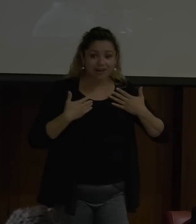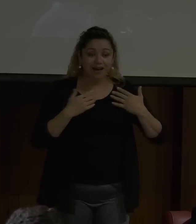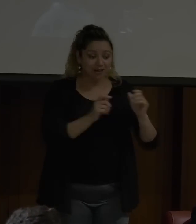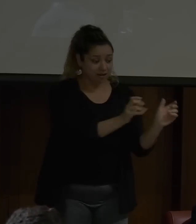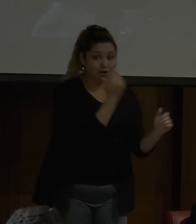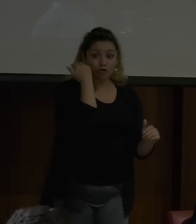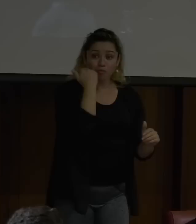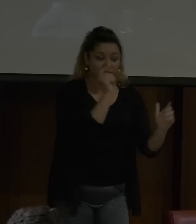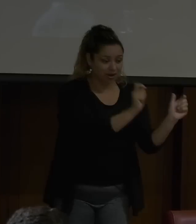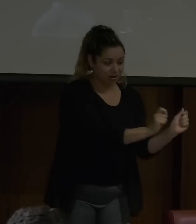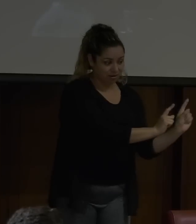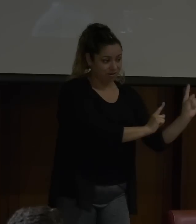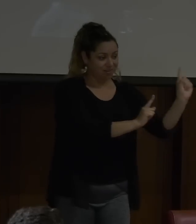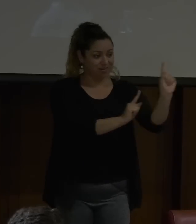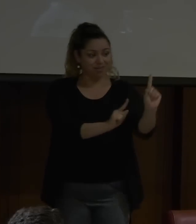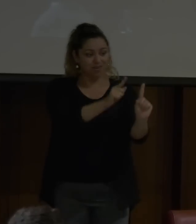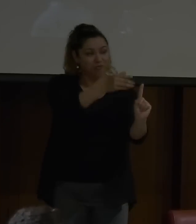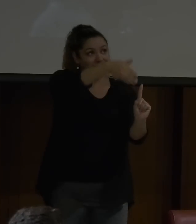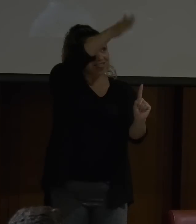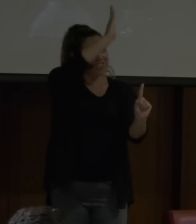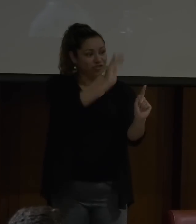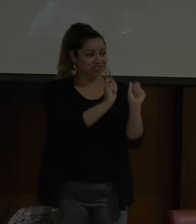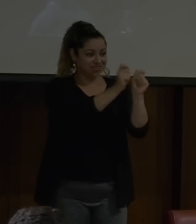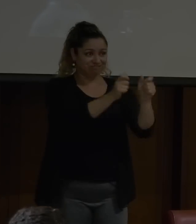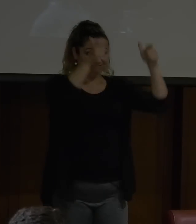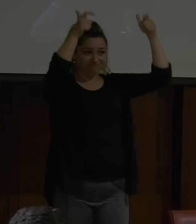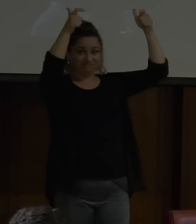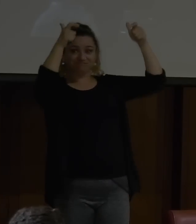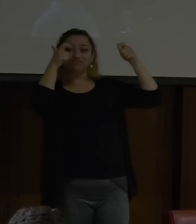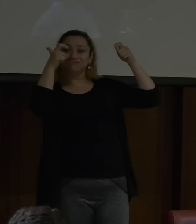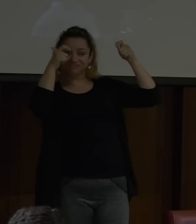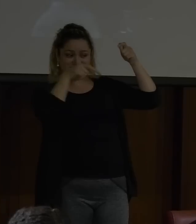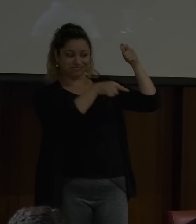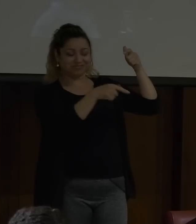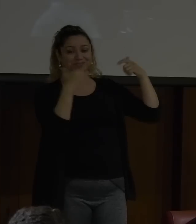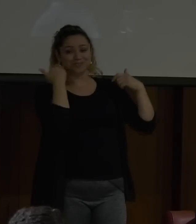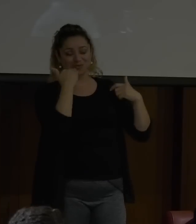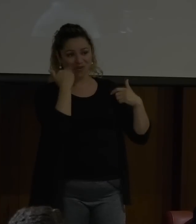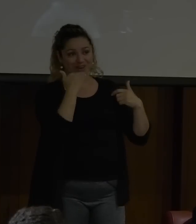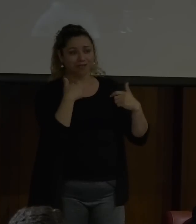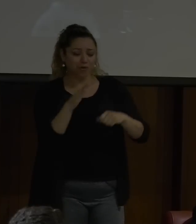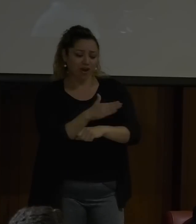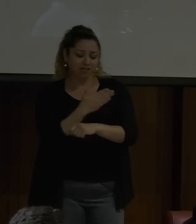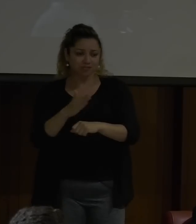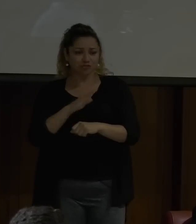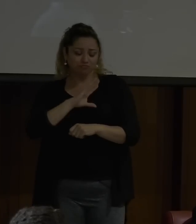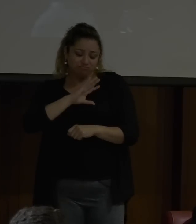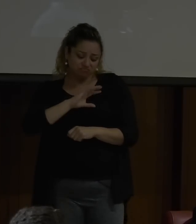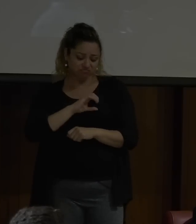diosa coronada. Y canta el pobre Leandro Díaz, triste por